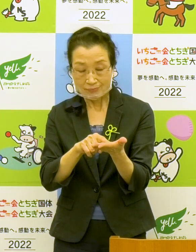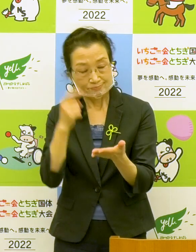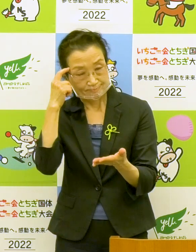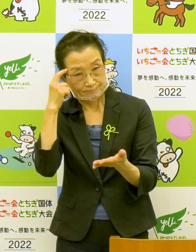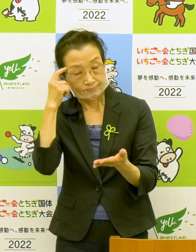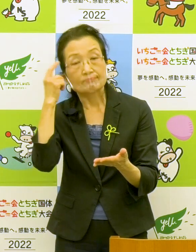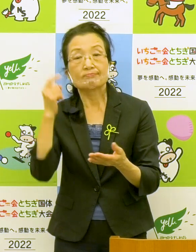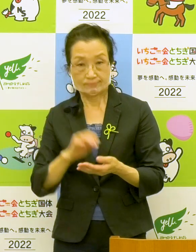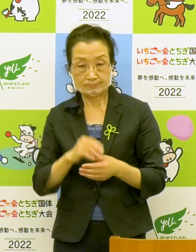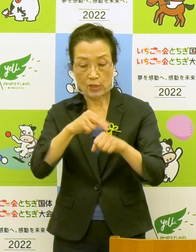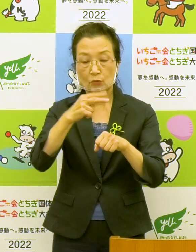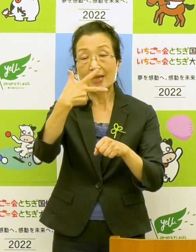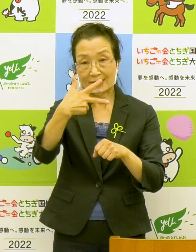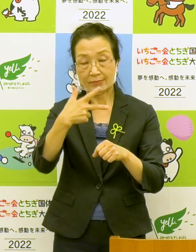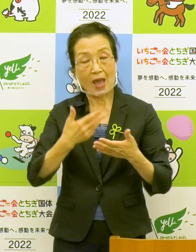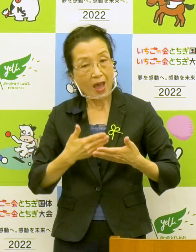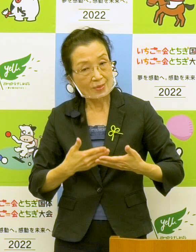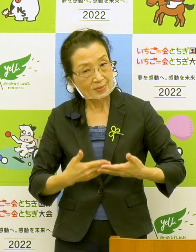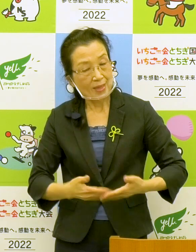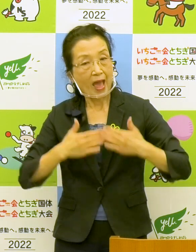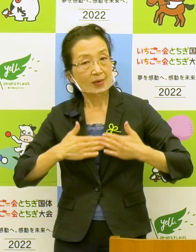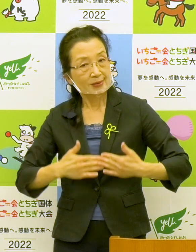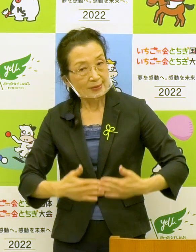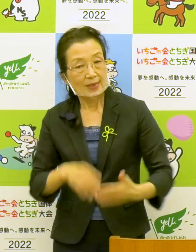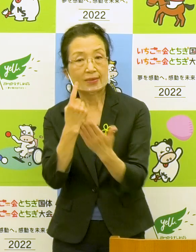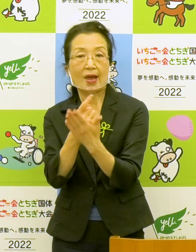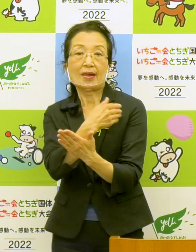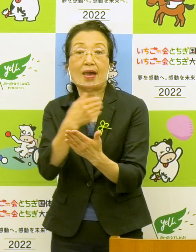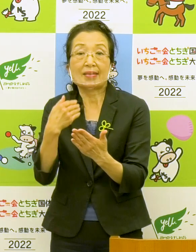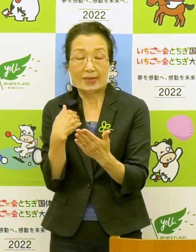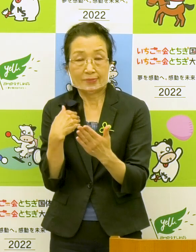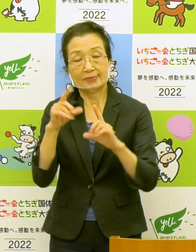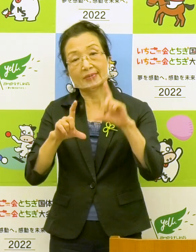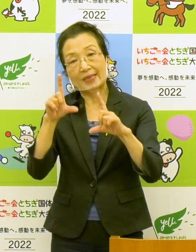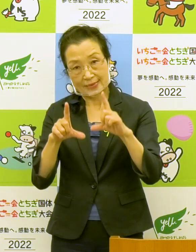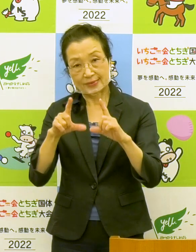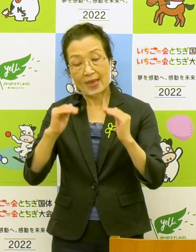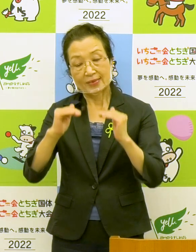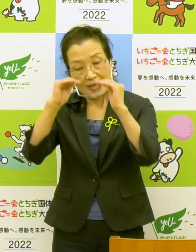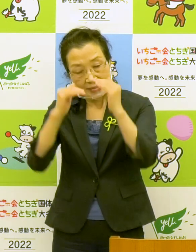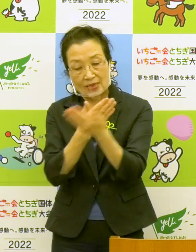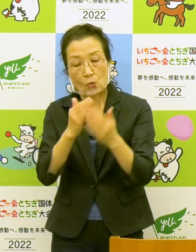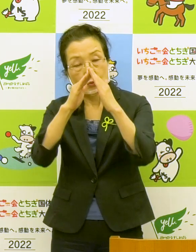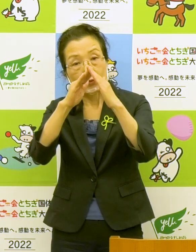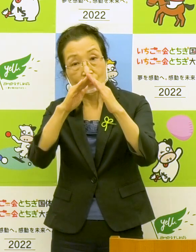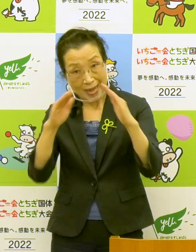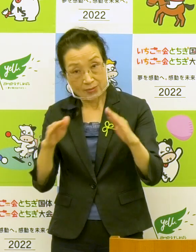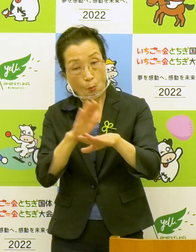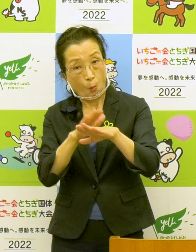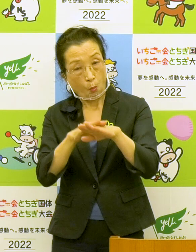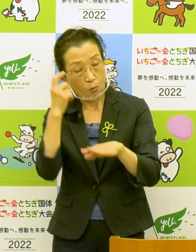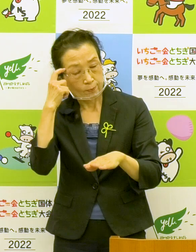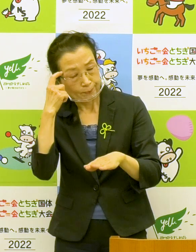市ではこれまで安全に安心して参加できる成人交流会の開催を模索してまいりました